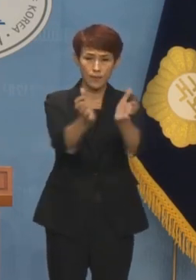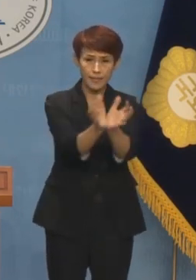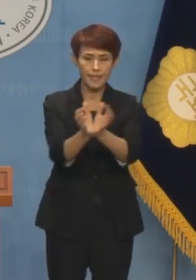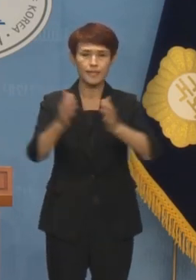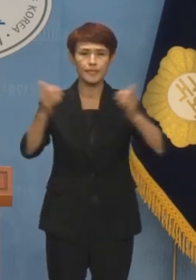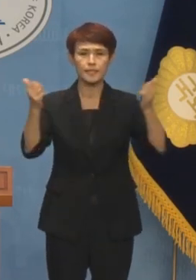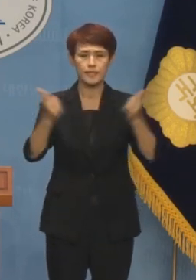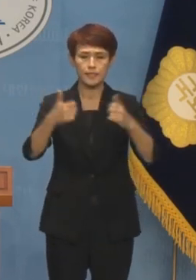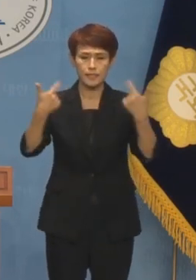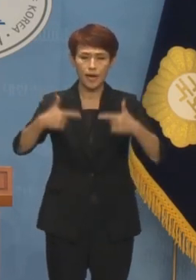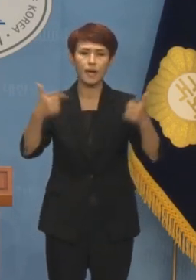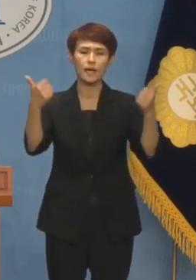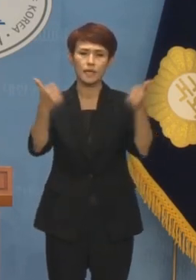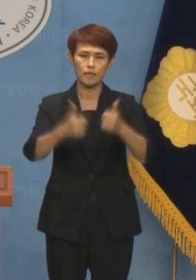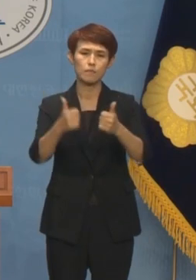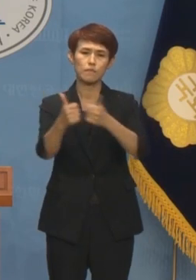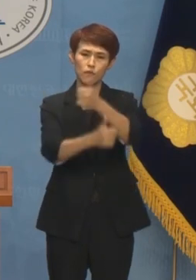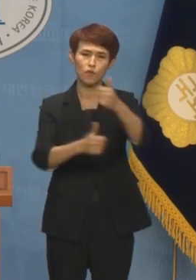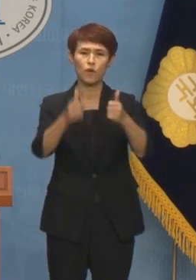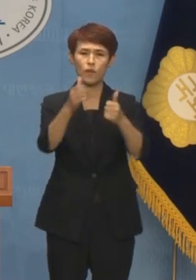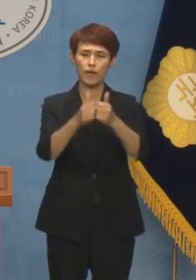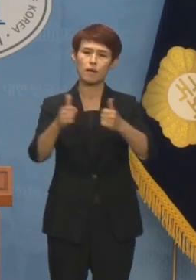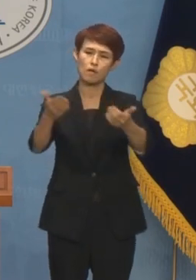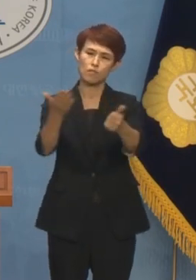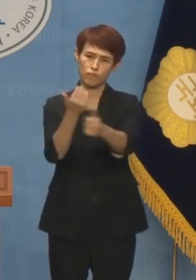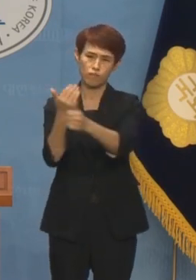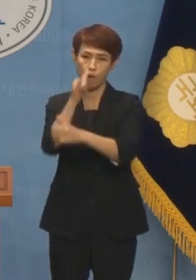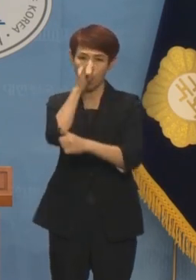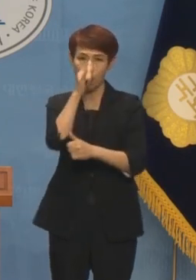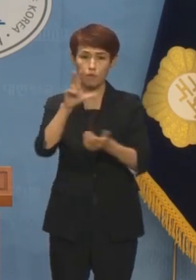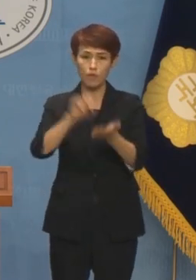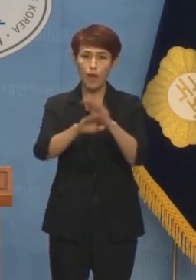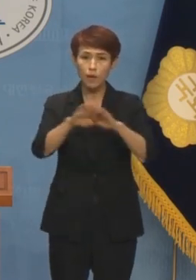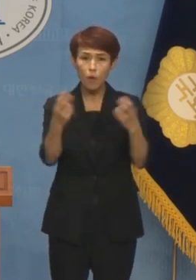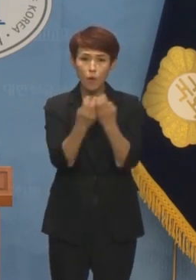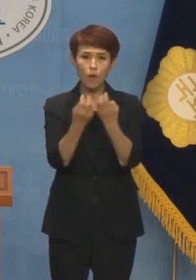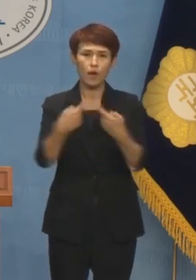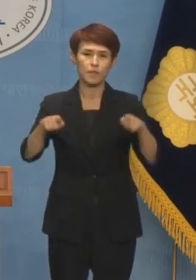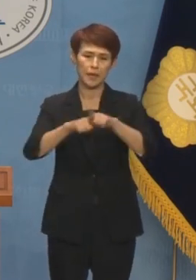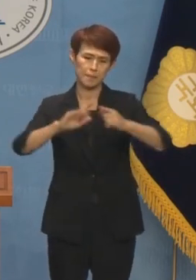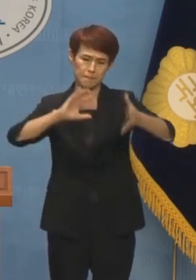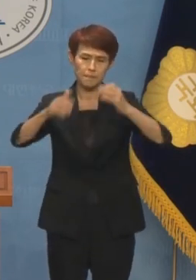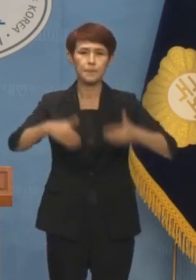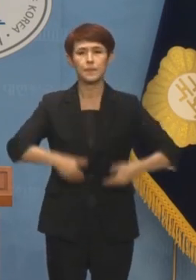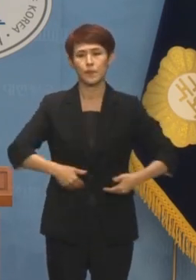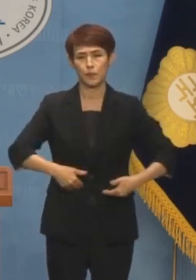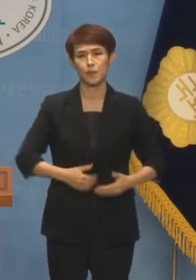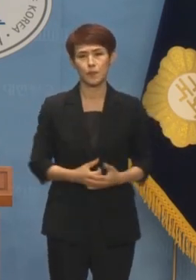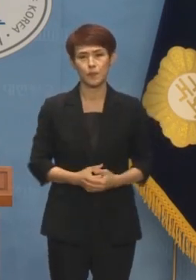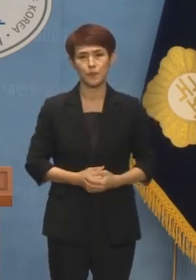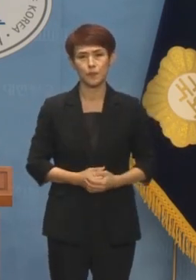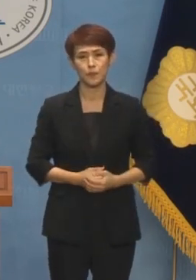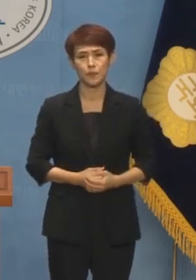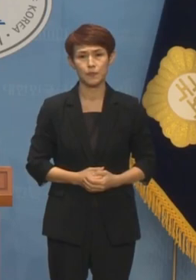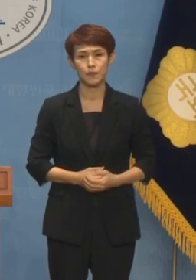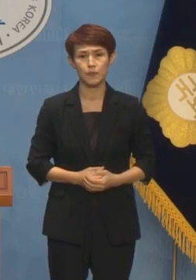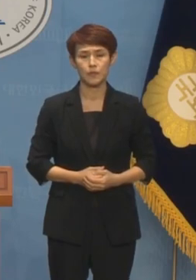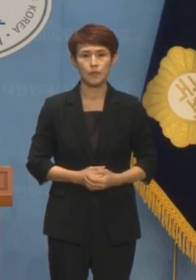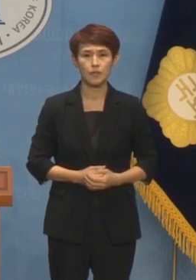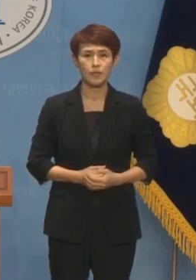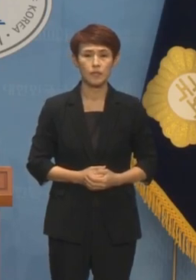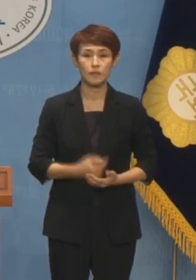상임위에 참고인으로 불러 문제를 해결할 방안을 함께 모색해야 합니다. 특히